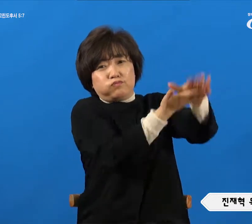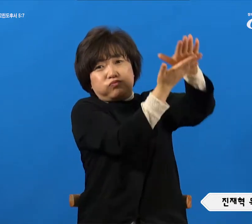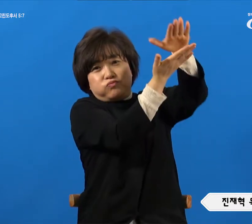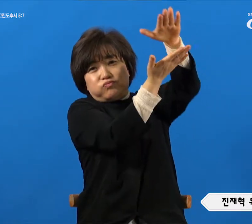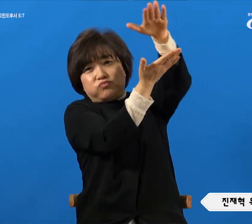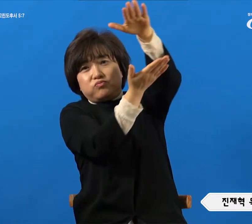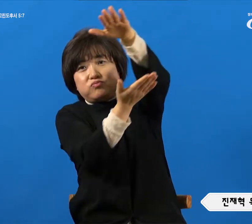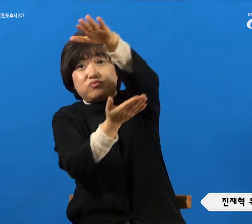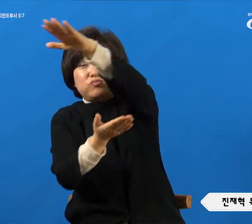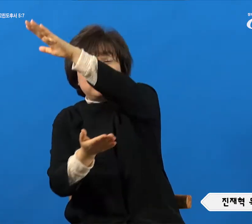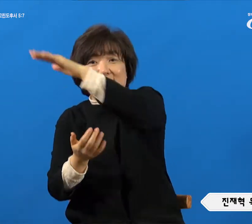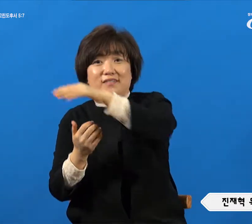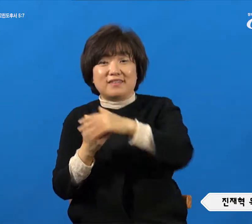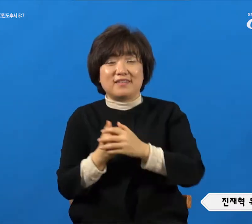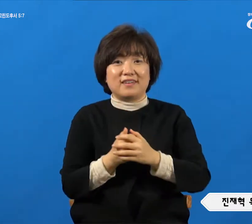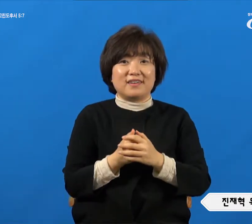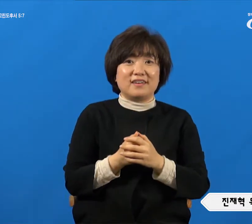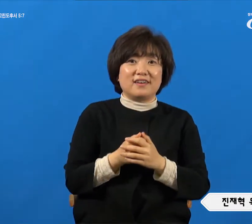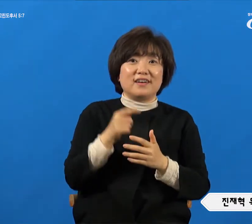별명을 붙여줬습니다.